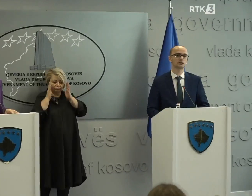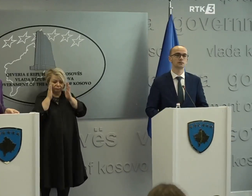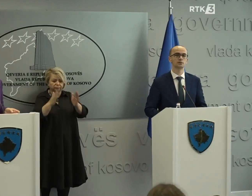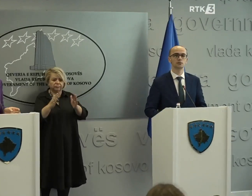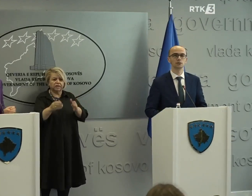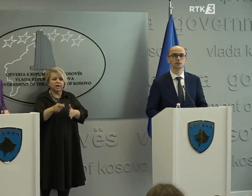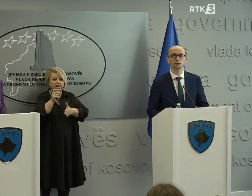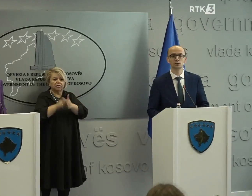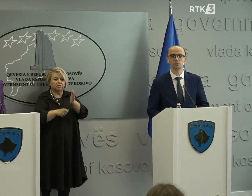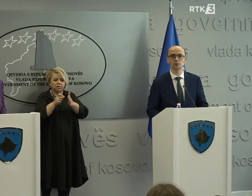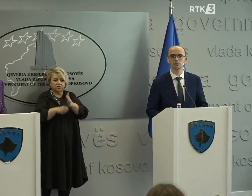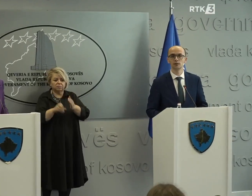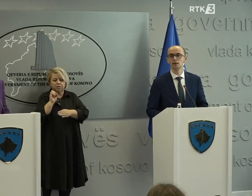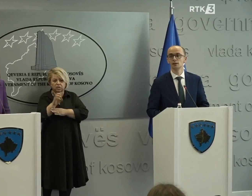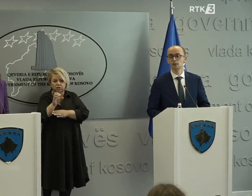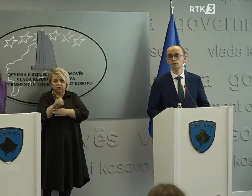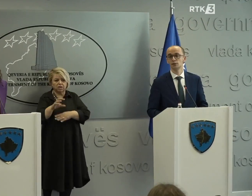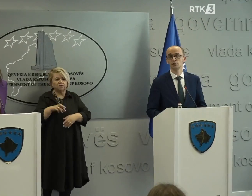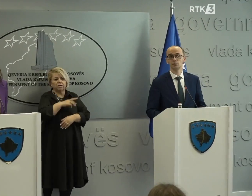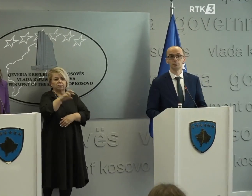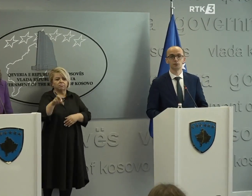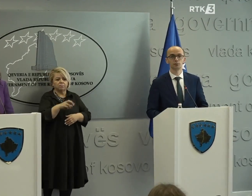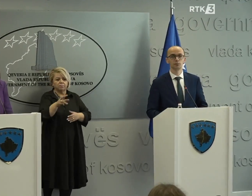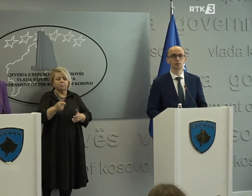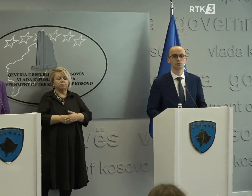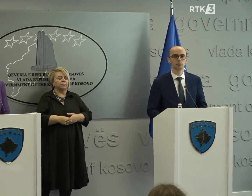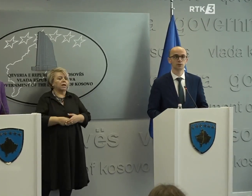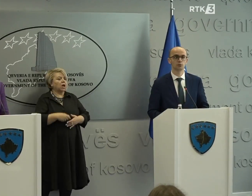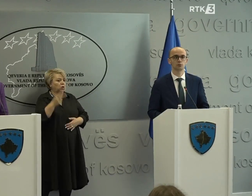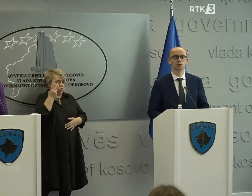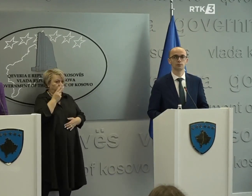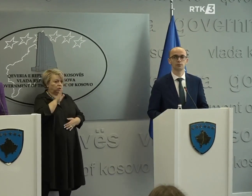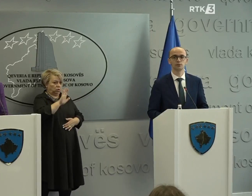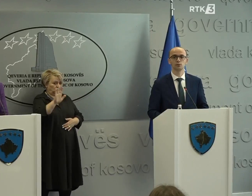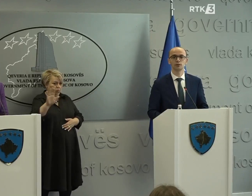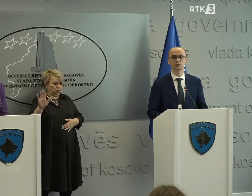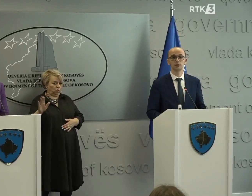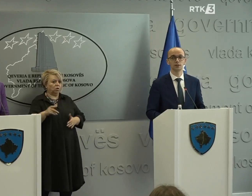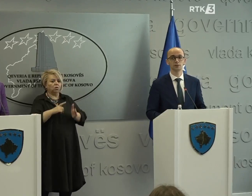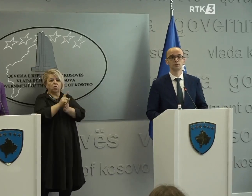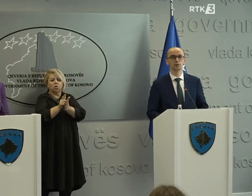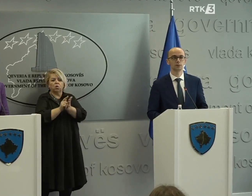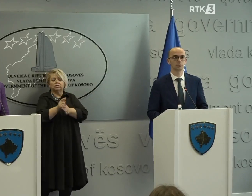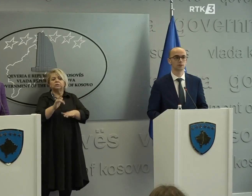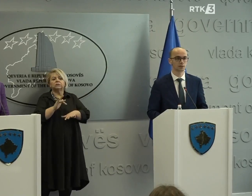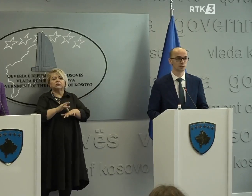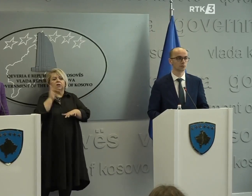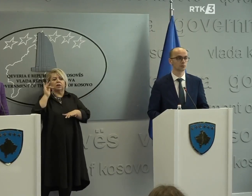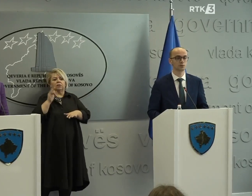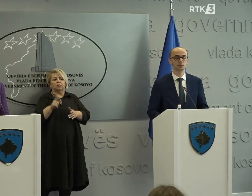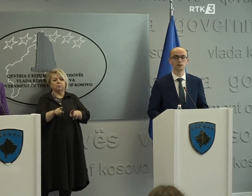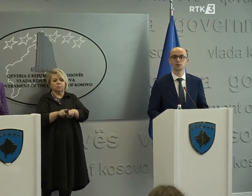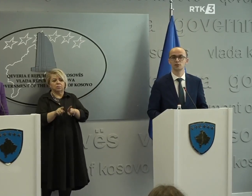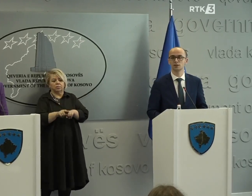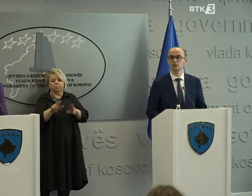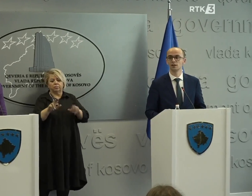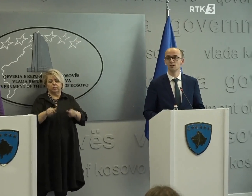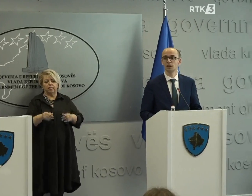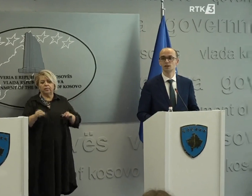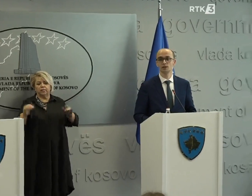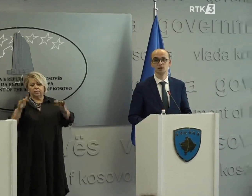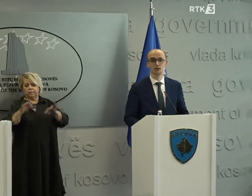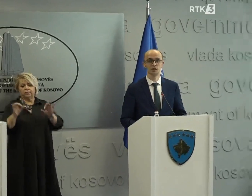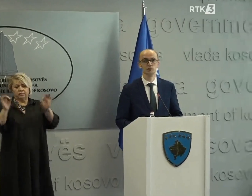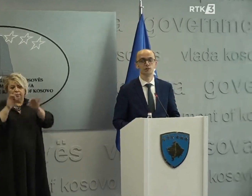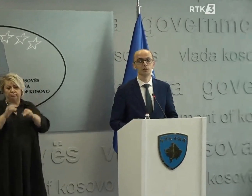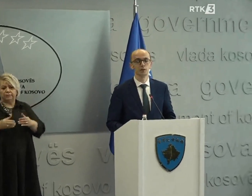të antarësimit në Këshillin e Evropës, dhe veçanërisht për mirëkuptimin tuaj ku në periudha të ndjeshme të këtij procesi mund të mos kemi qenë